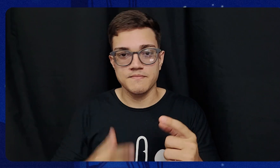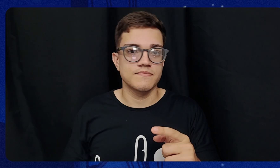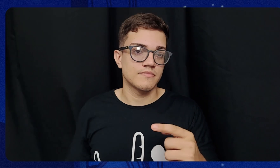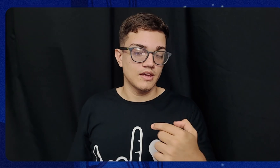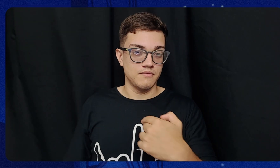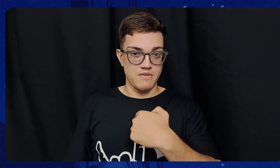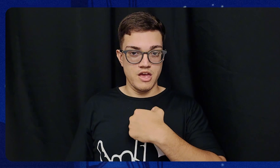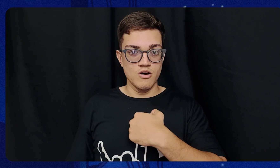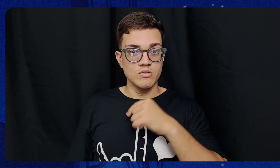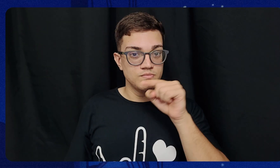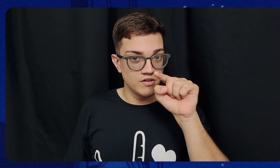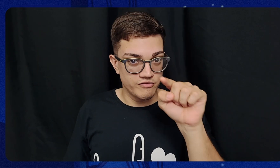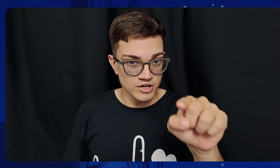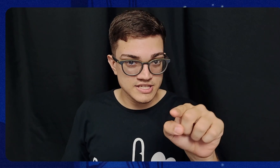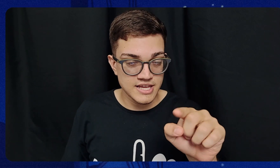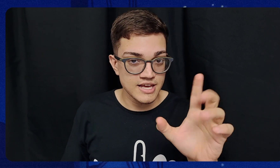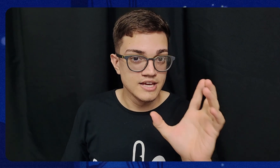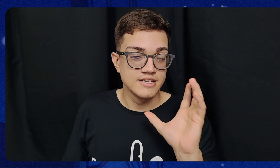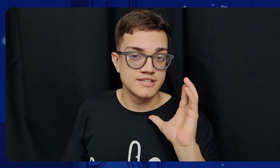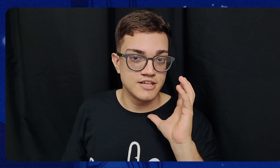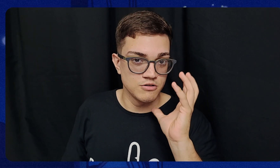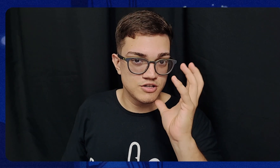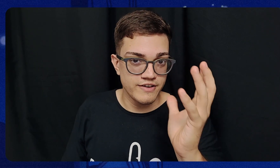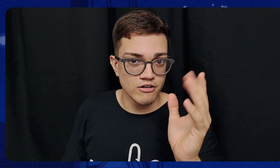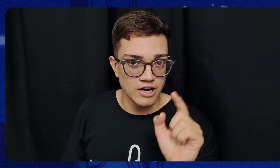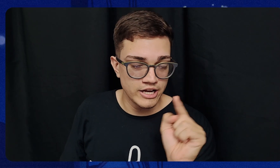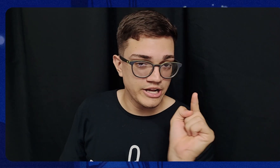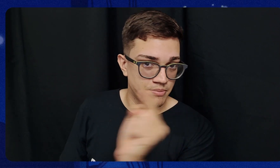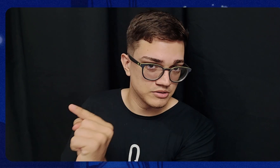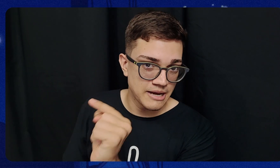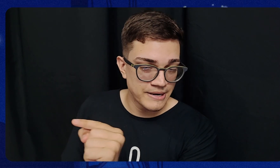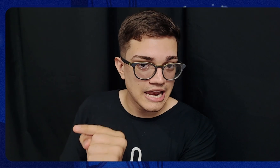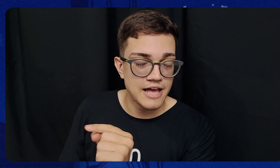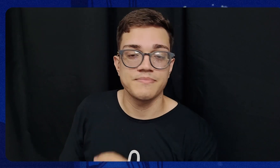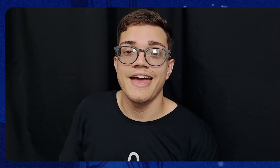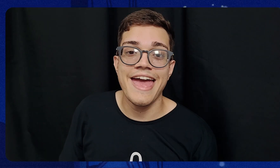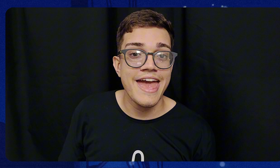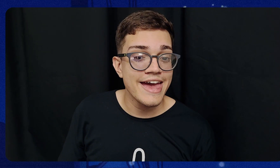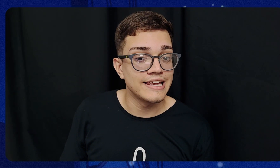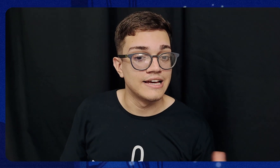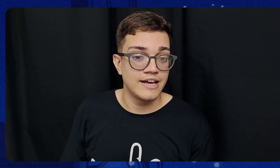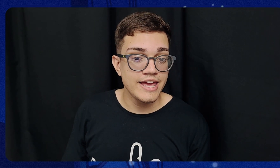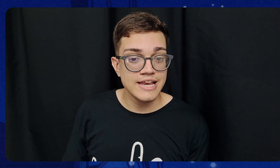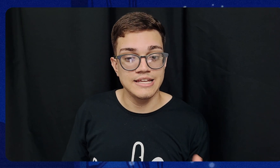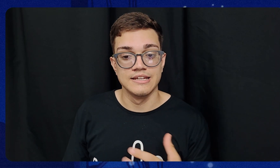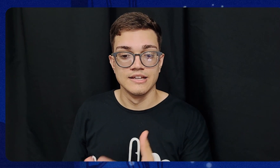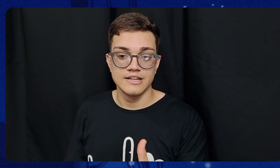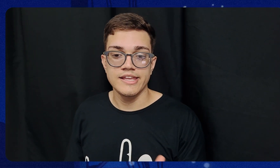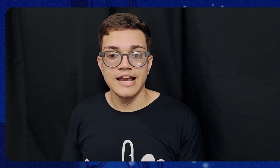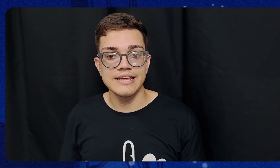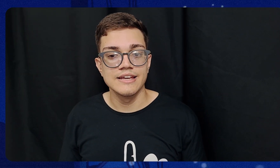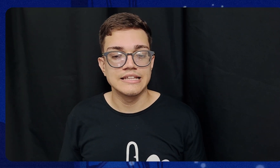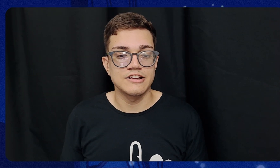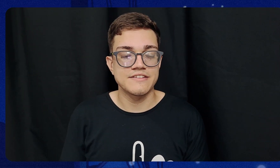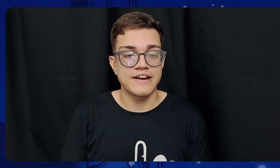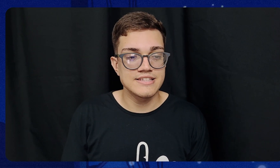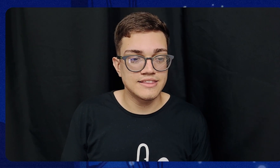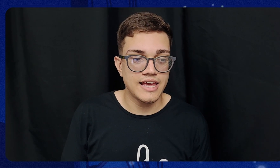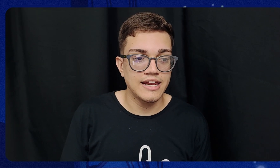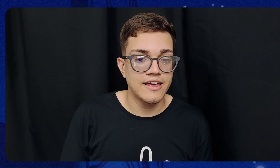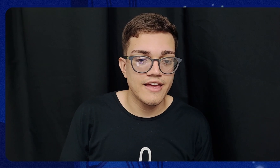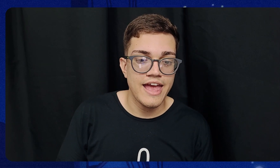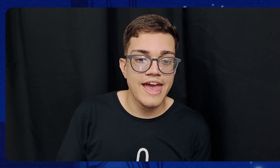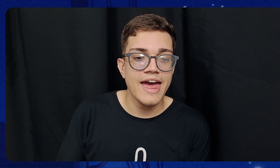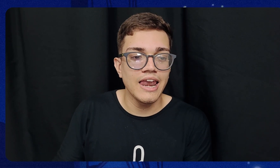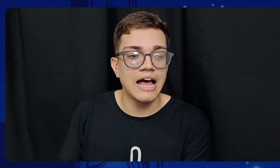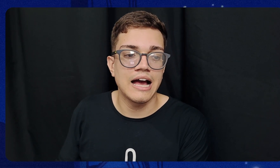você, eu, você, se eu estiver olhando e apontar pra lá, é ela, ele. E ali, na nossa frase tem,